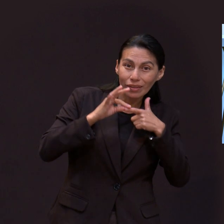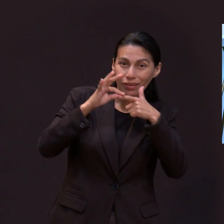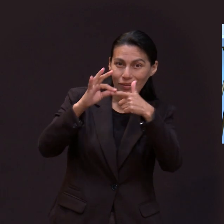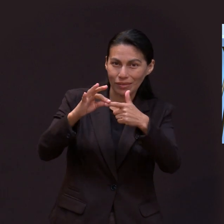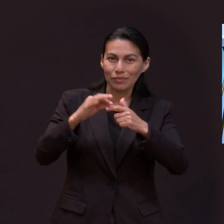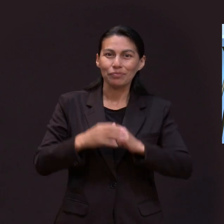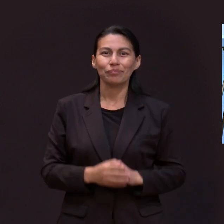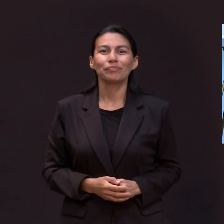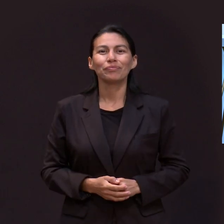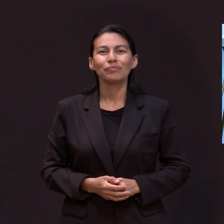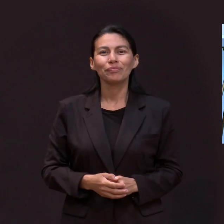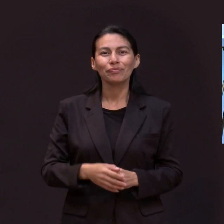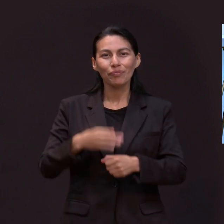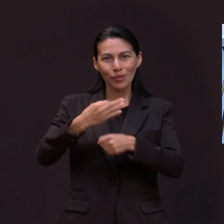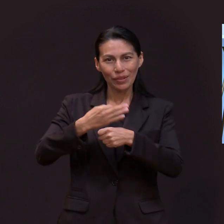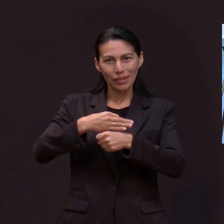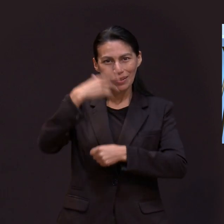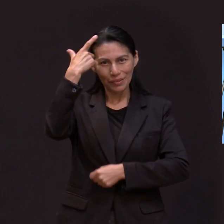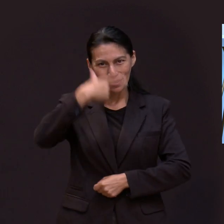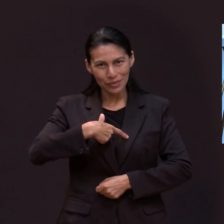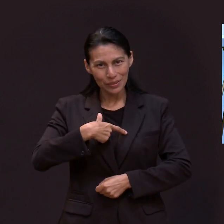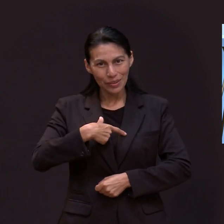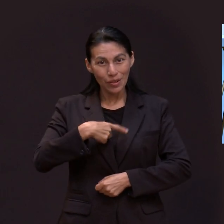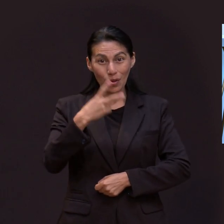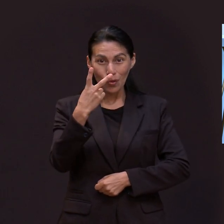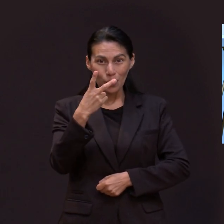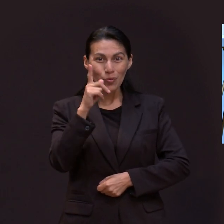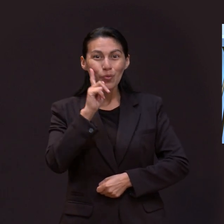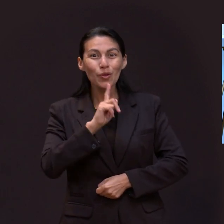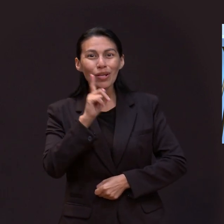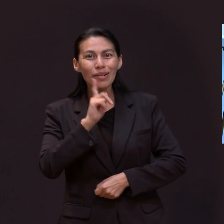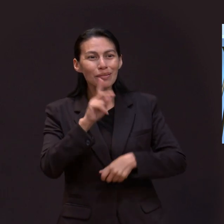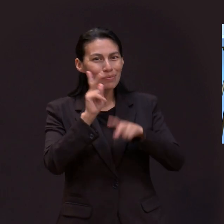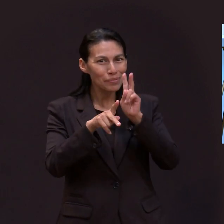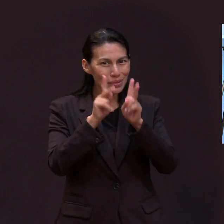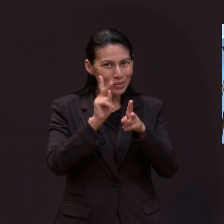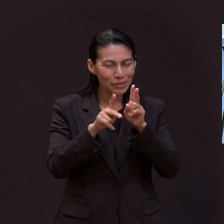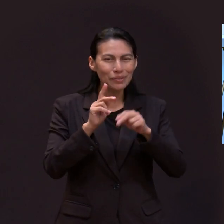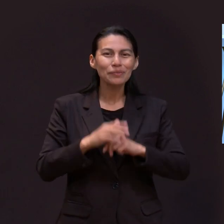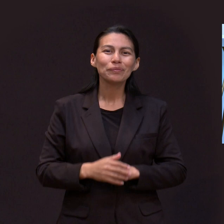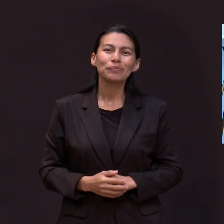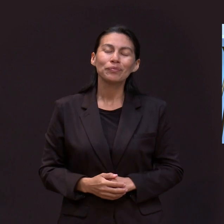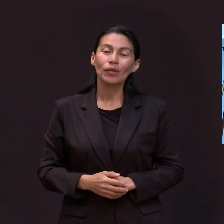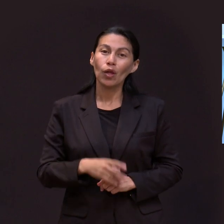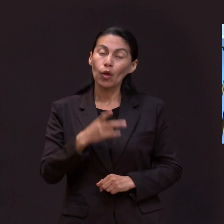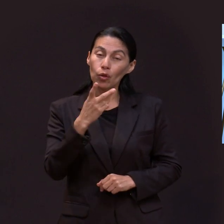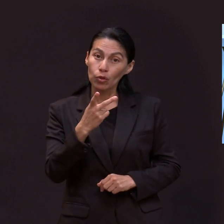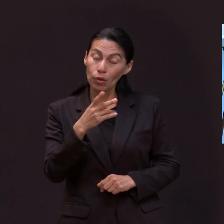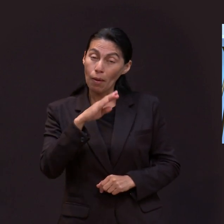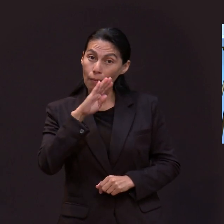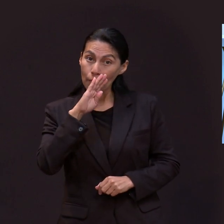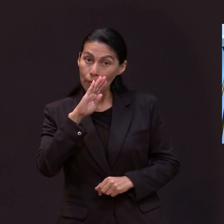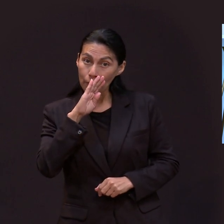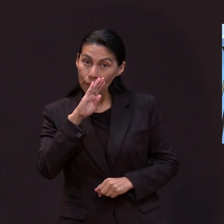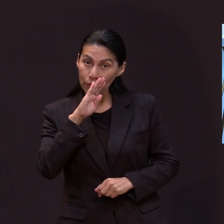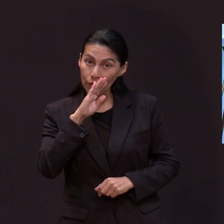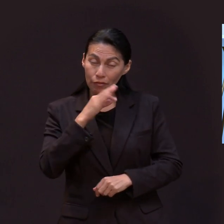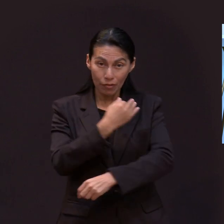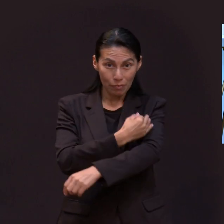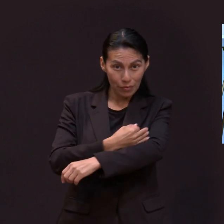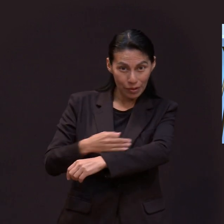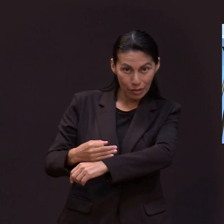esta noche platicaremos con dos mujeres dos amas de casa dos madres de